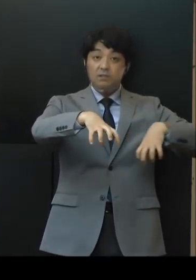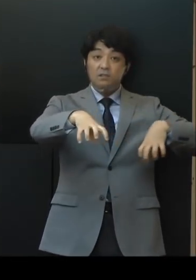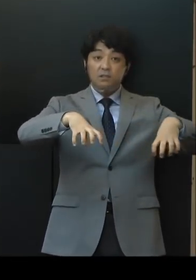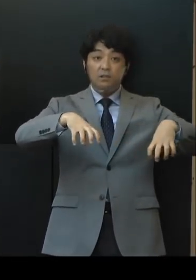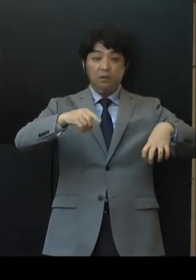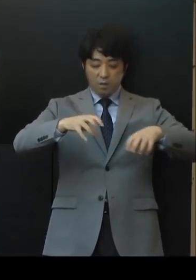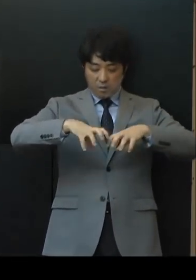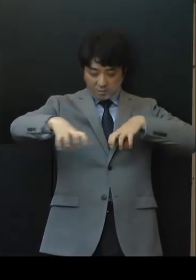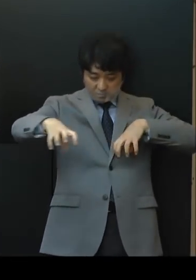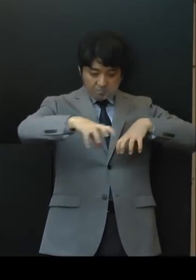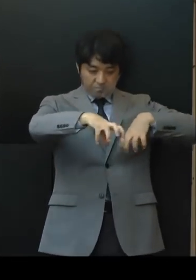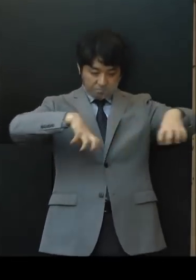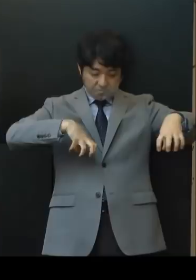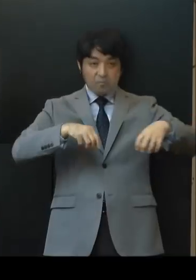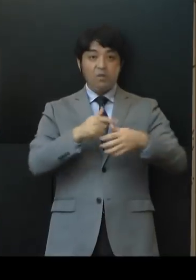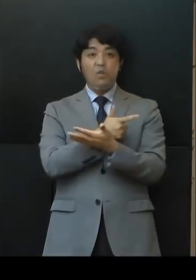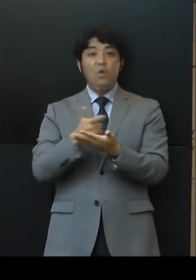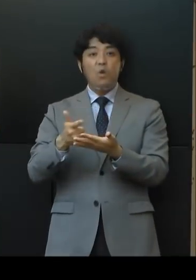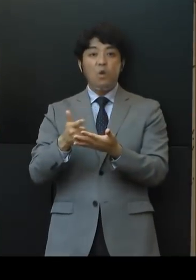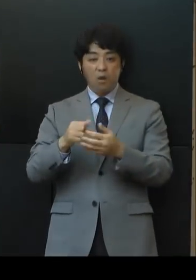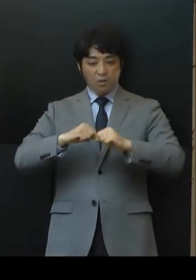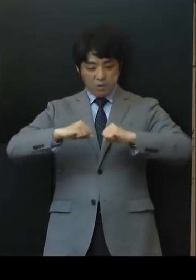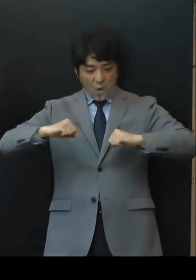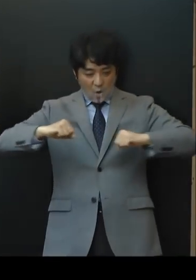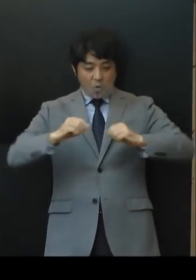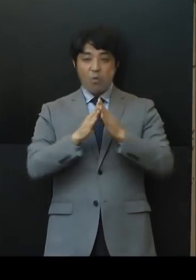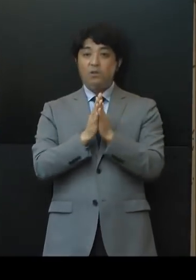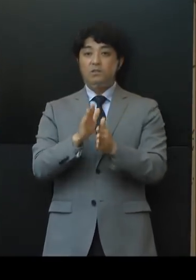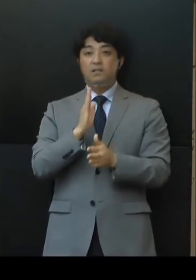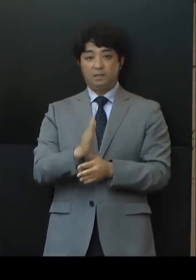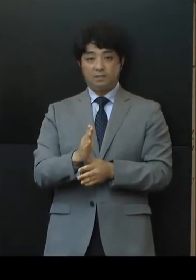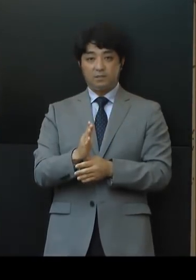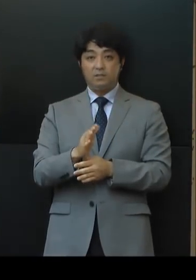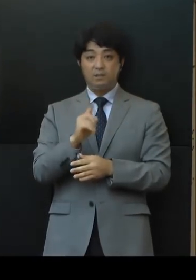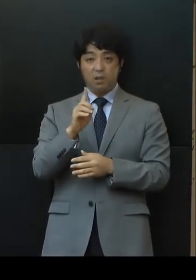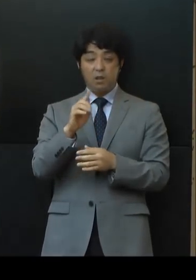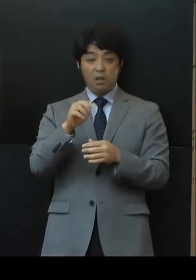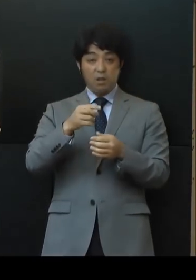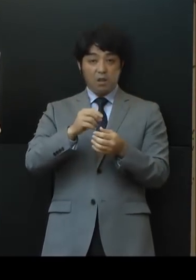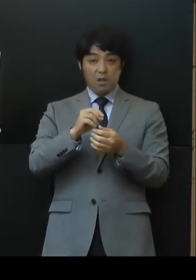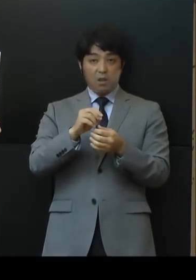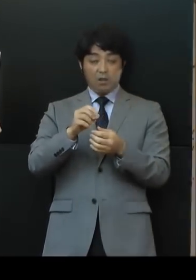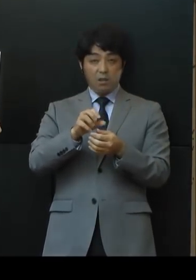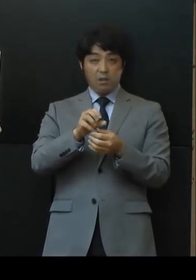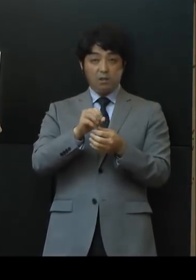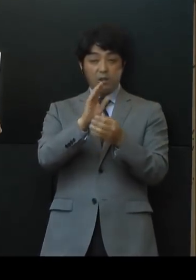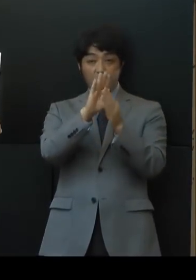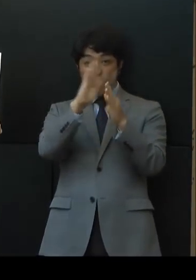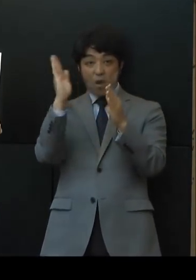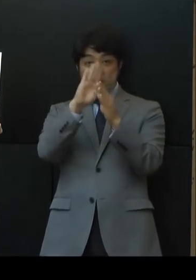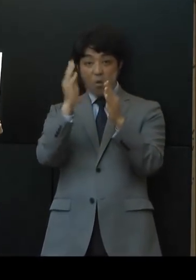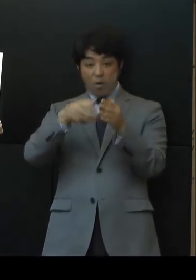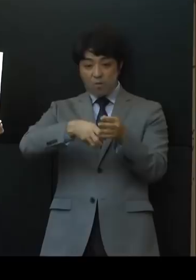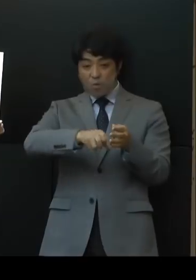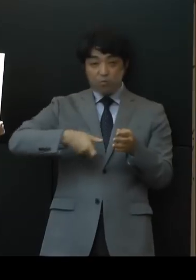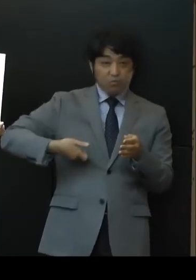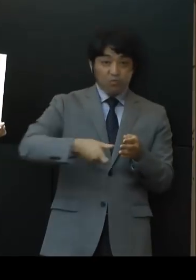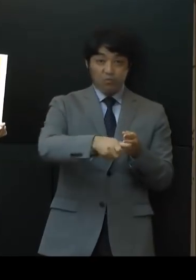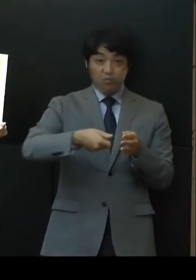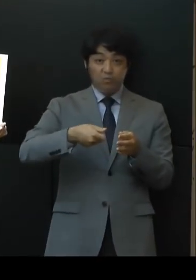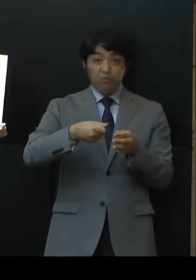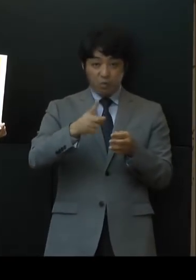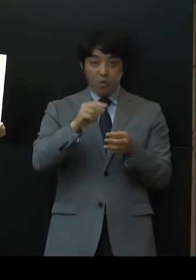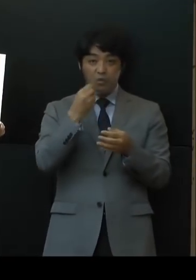事業者においても配慮をしていただきたいと思います。ドアノブやトイレなどの共用部分を消毒すること、これ